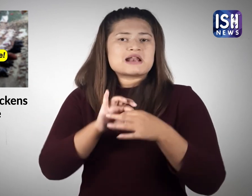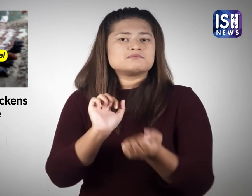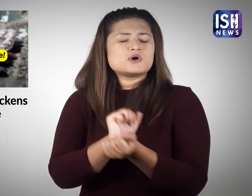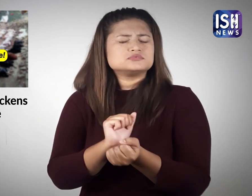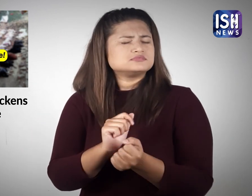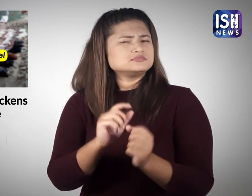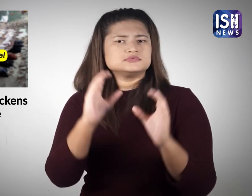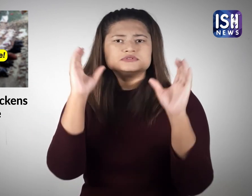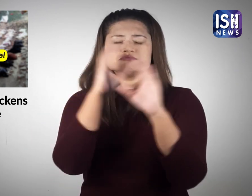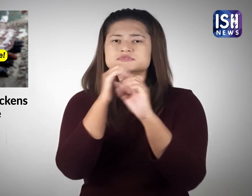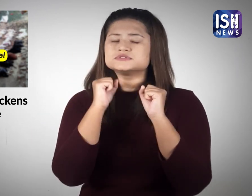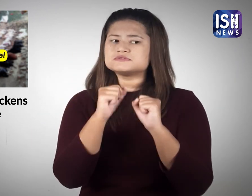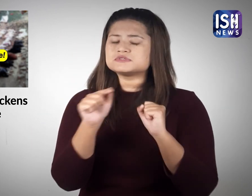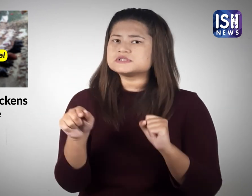इससे पुलिस अस्मंजस में है